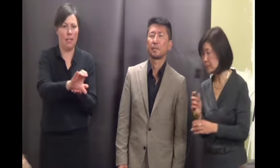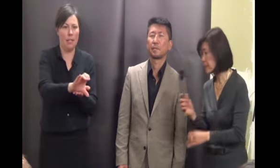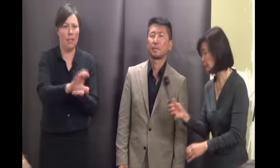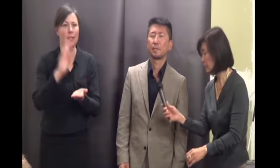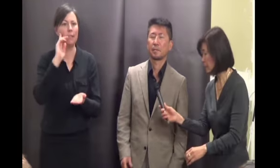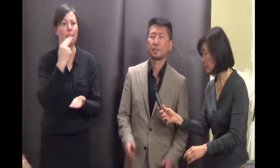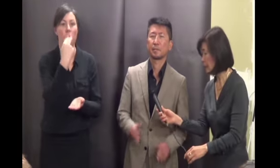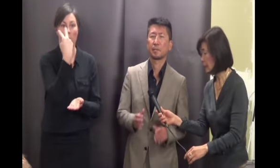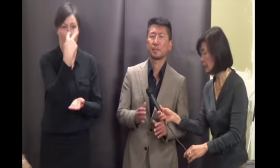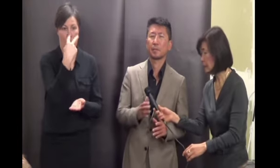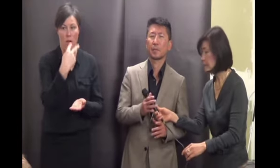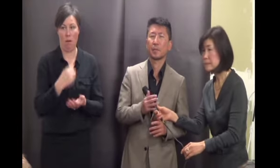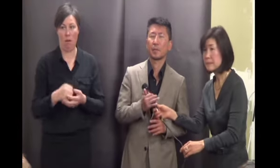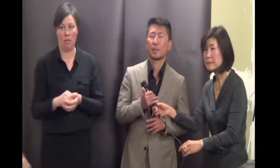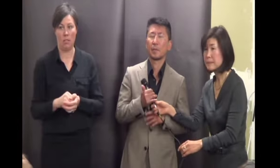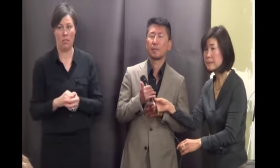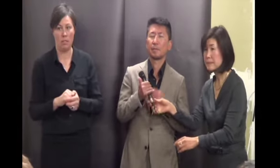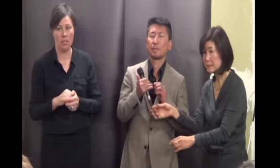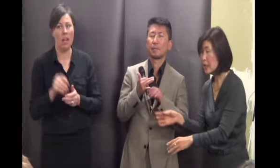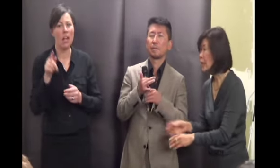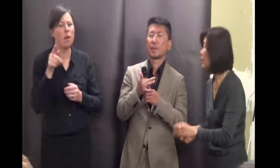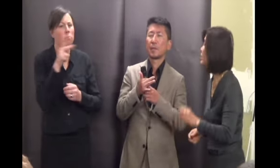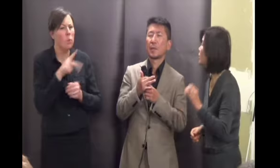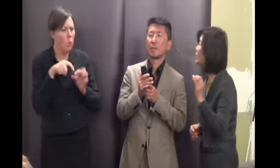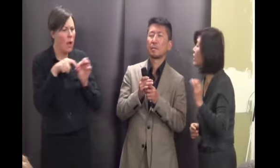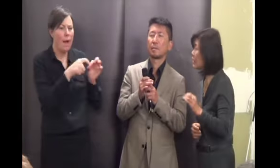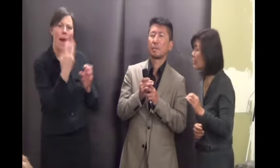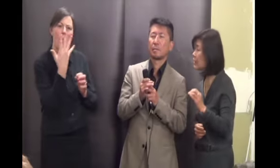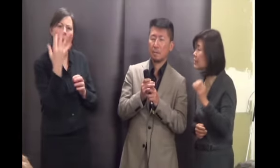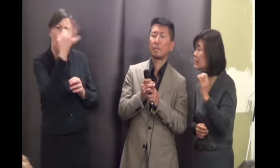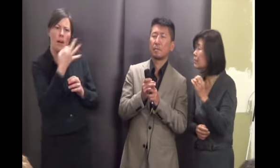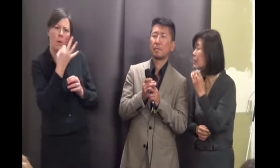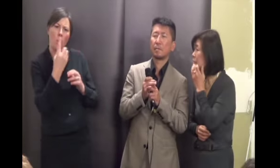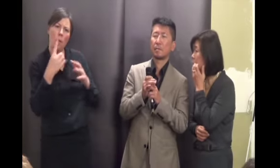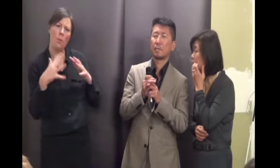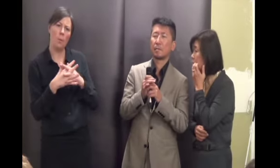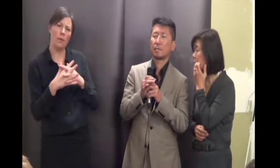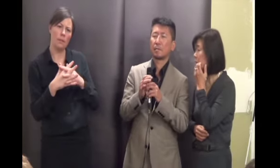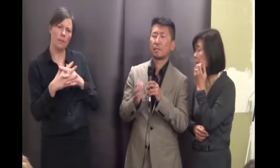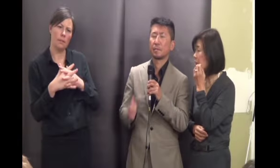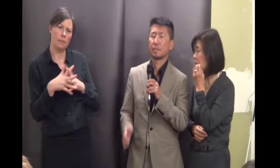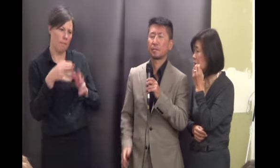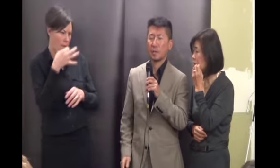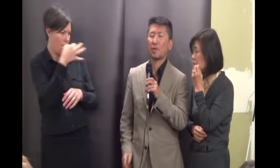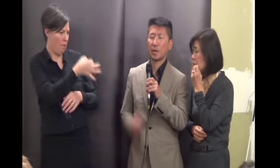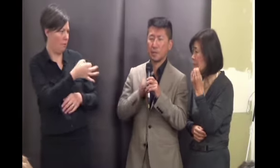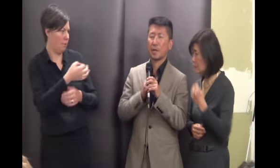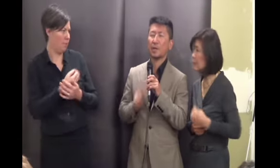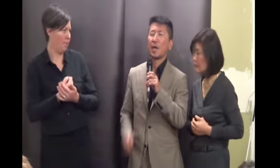people. How many hours per week? 1週間に2時間ま